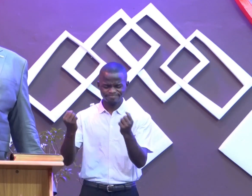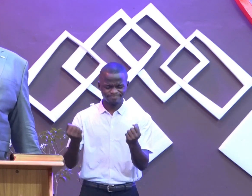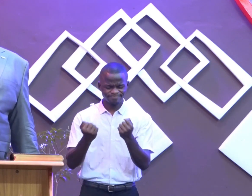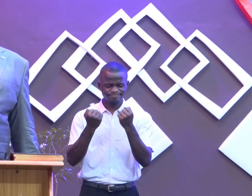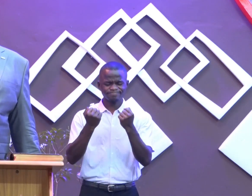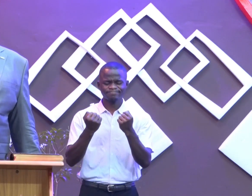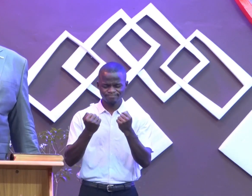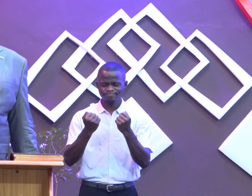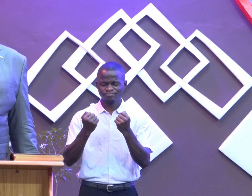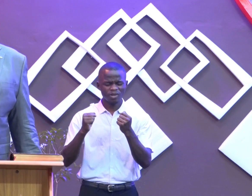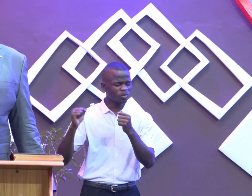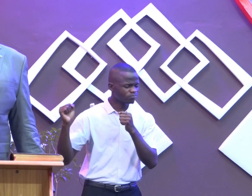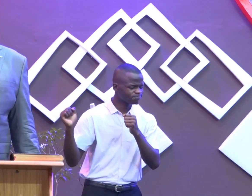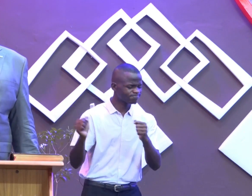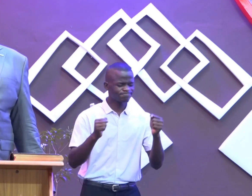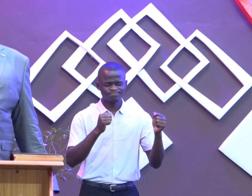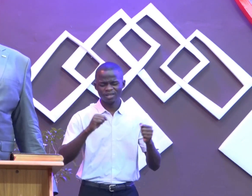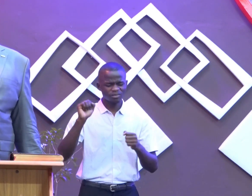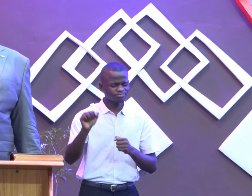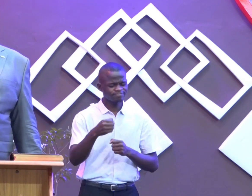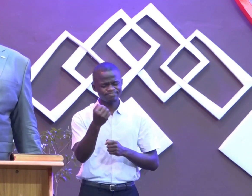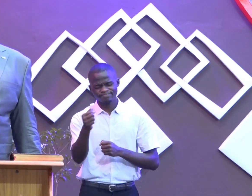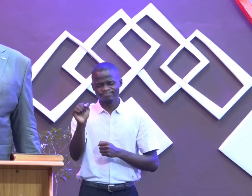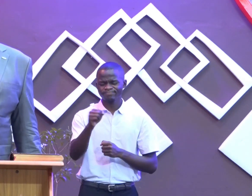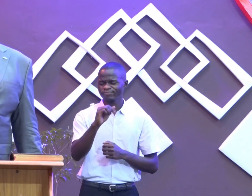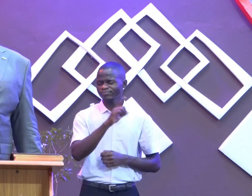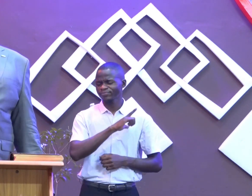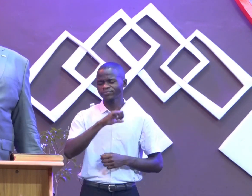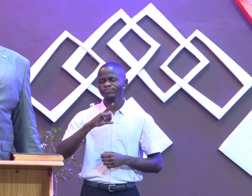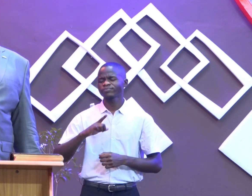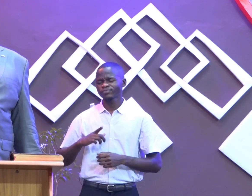obuta yuga yuga, geshigambo